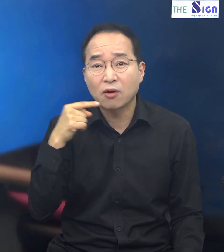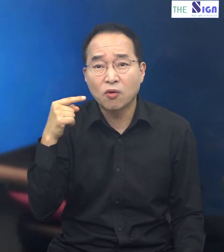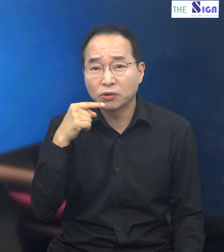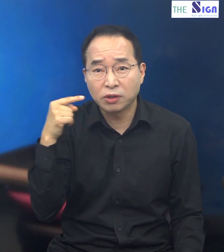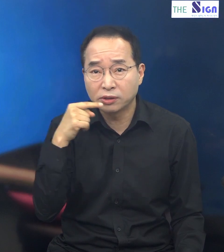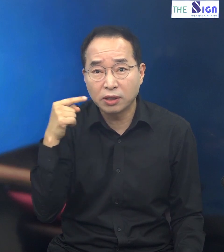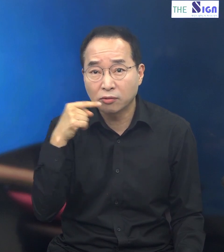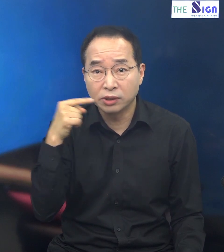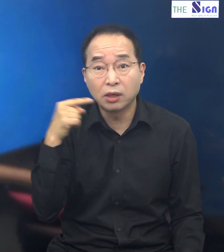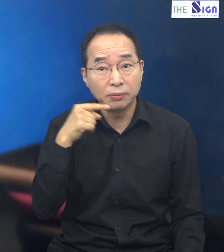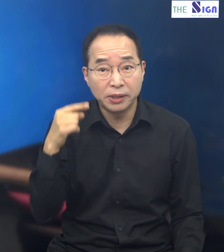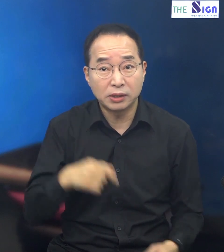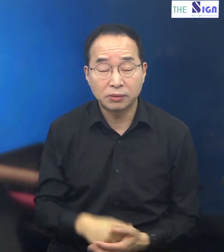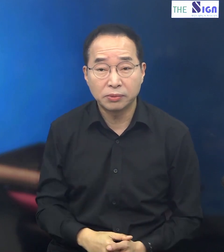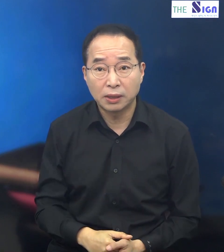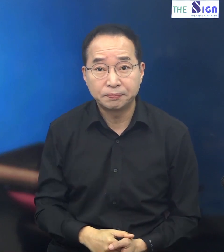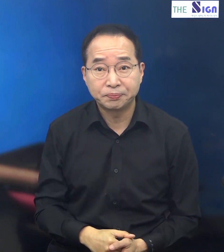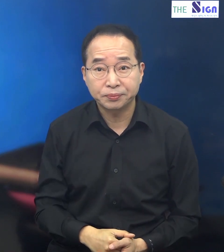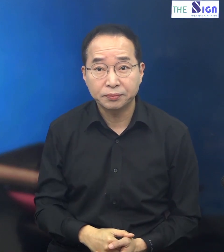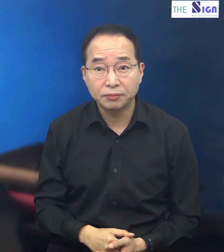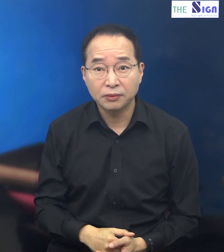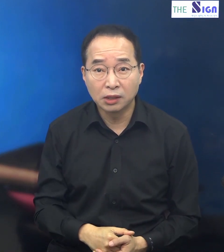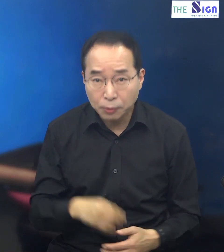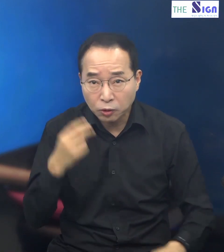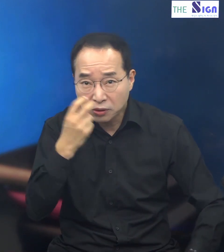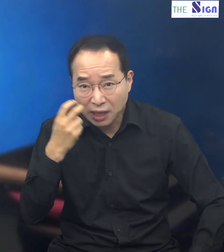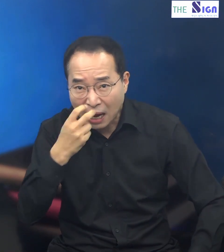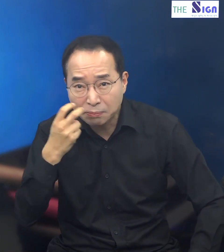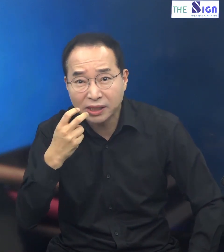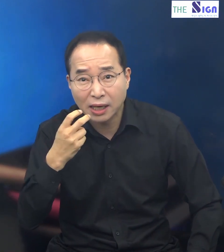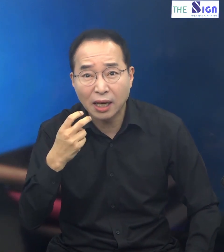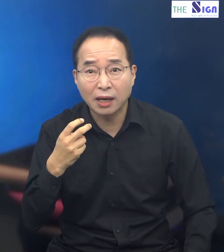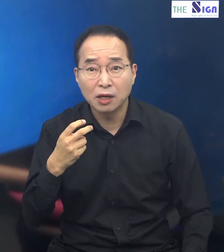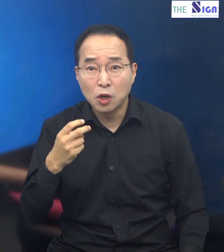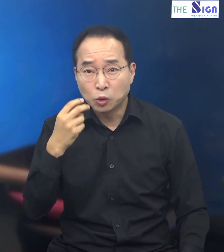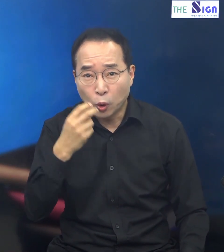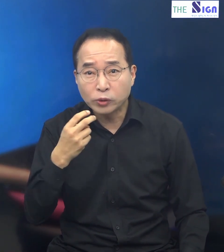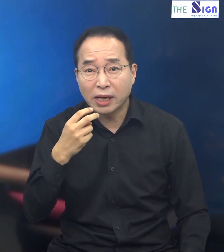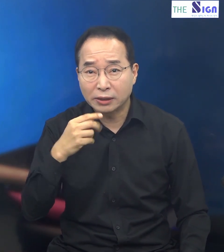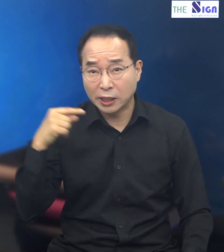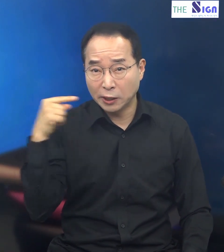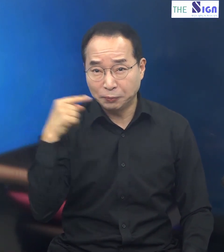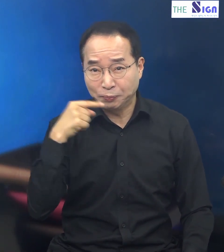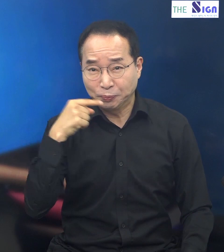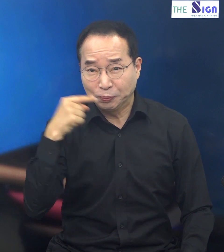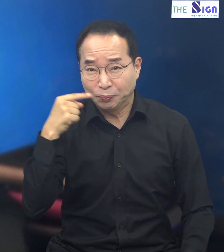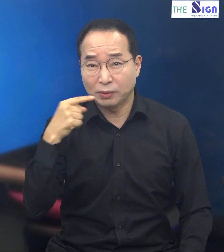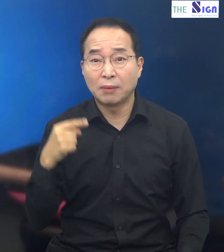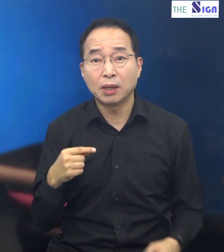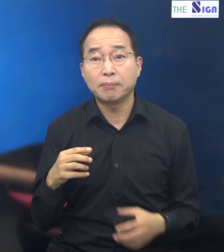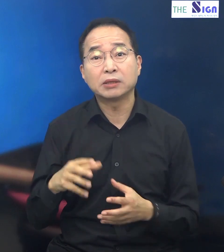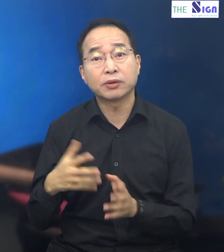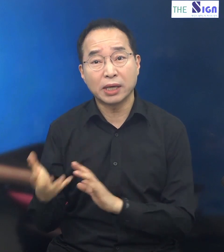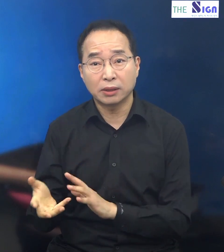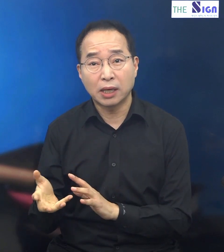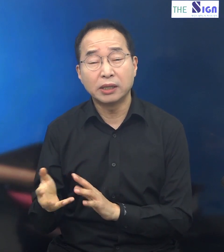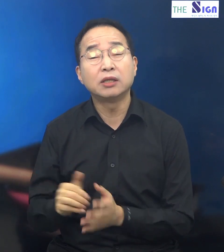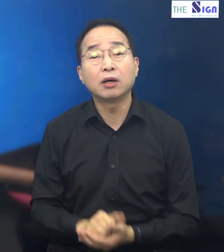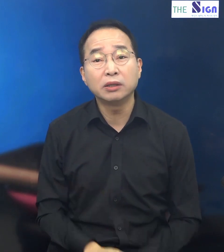치열하고 철저하고 이런 의미가 있습니다. 그 보통 이제 감사나 조사할 때 하면 매섭게 한다. 이런